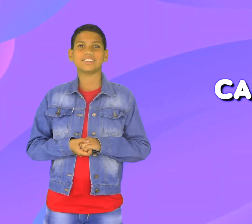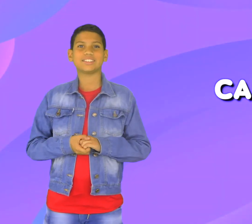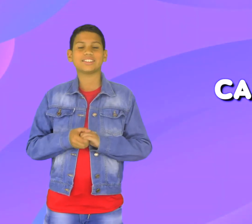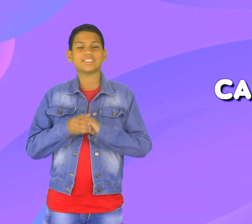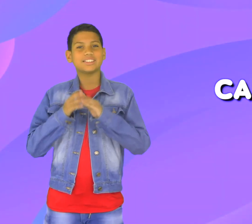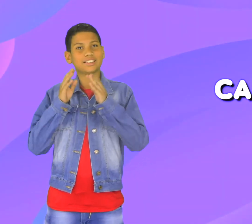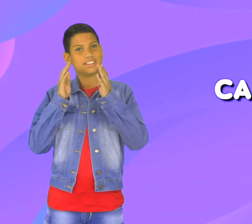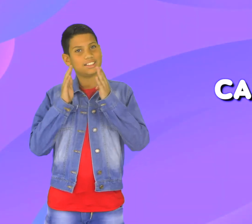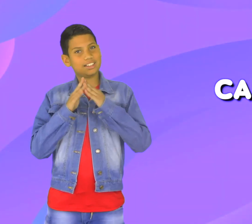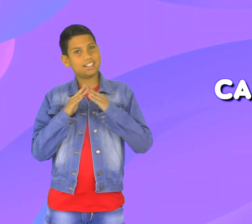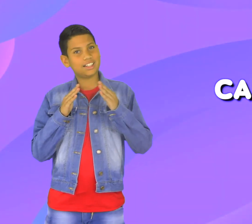Casa.